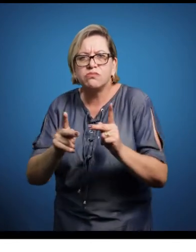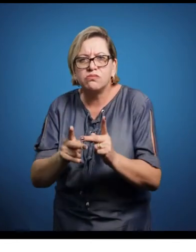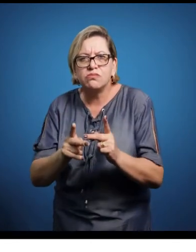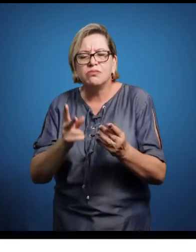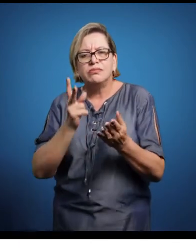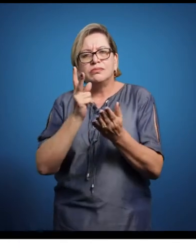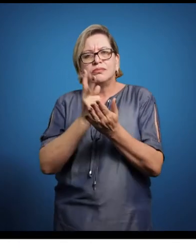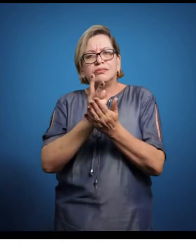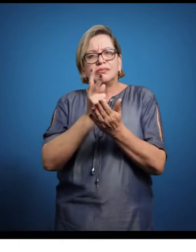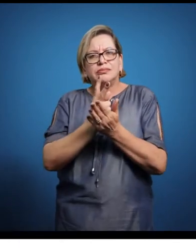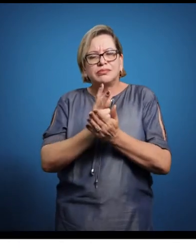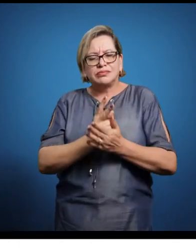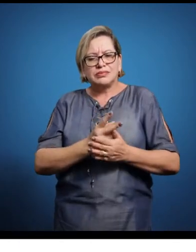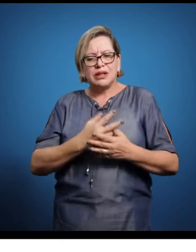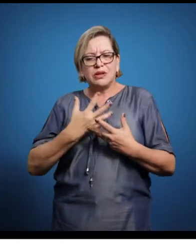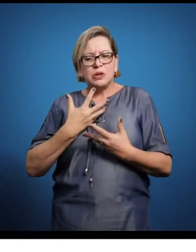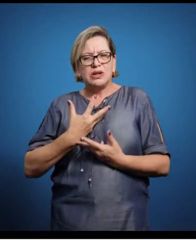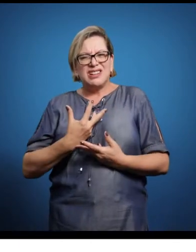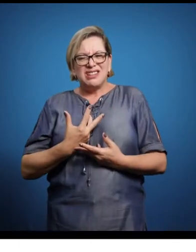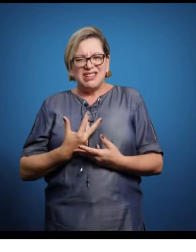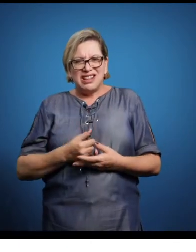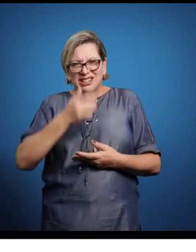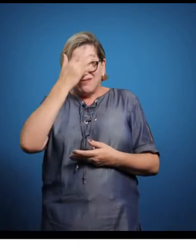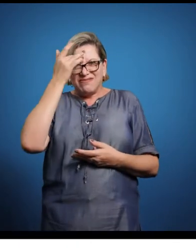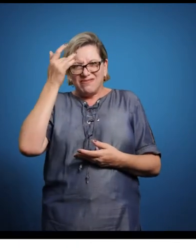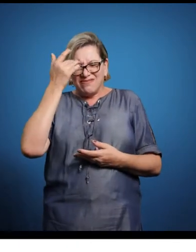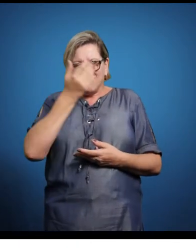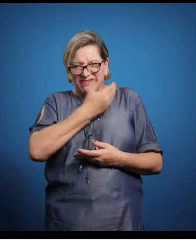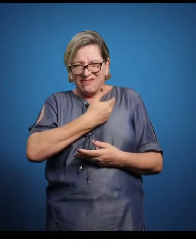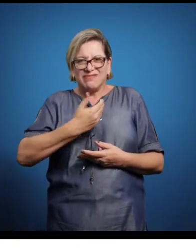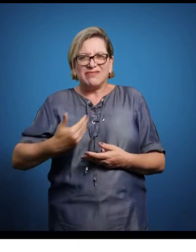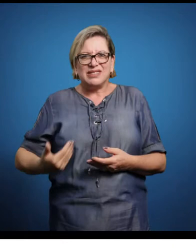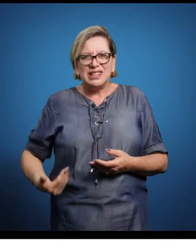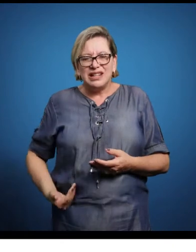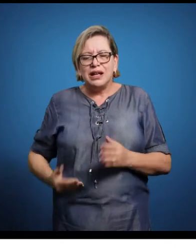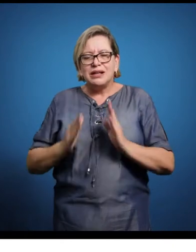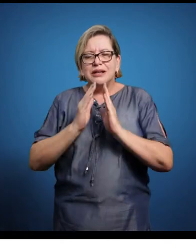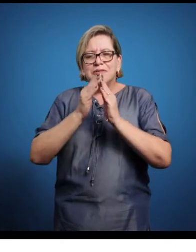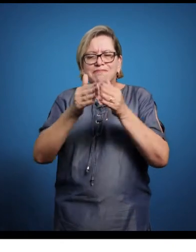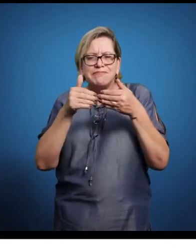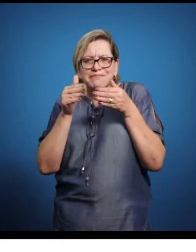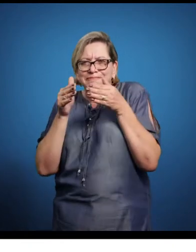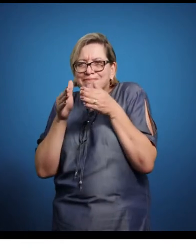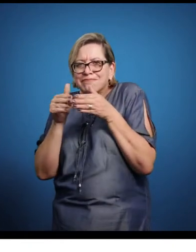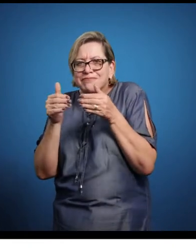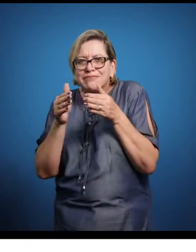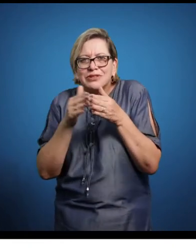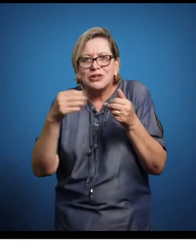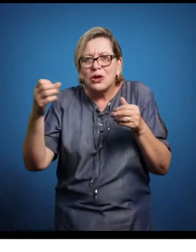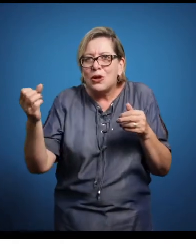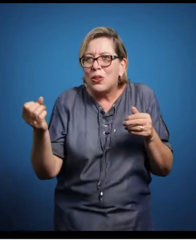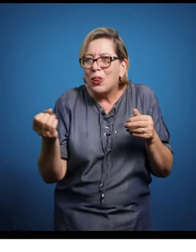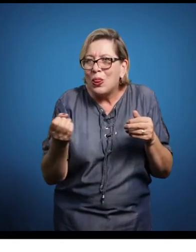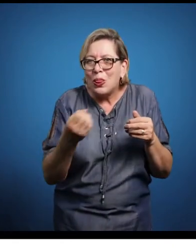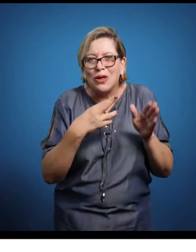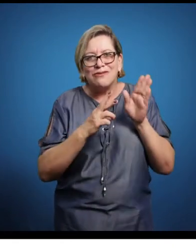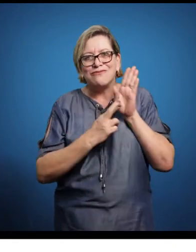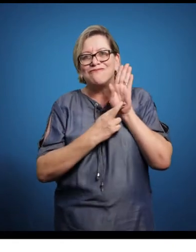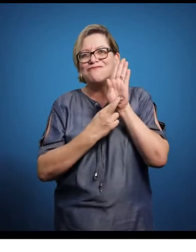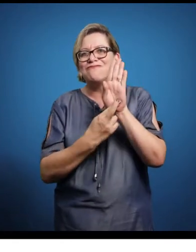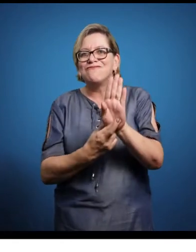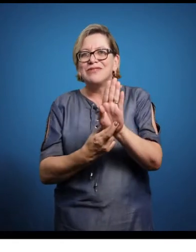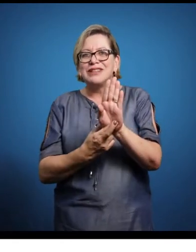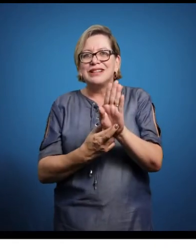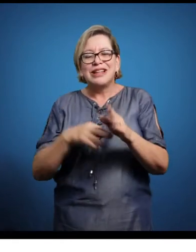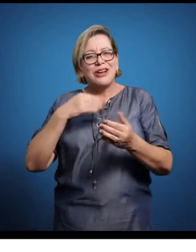com ressaca dos homens públicos estão pedindo é novas representações e